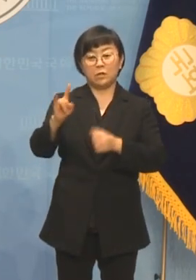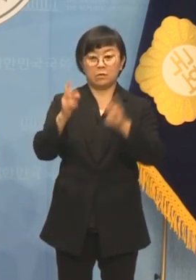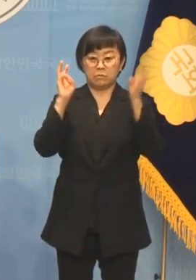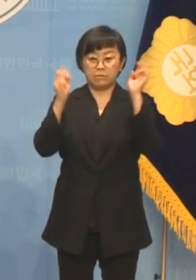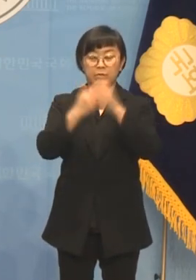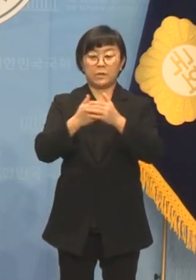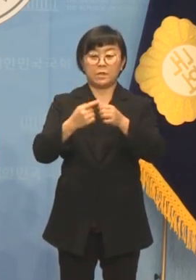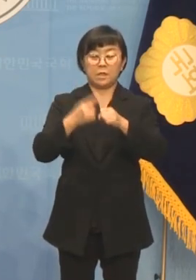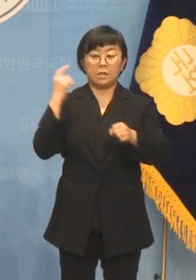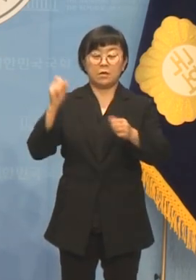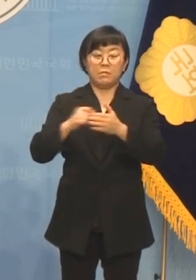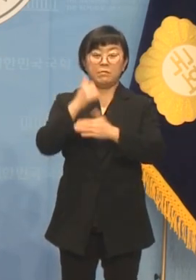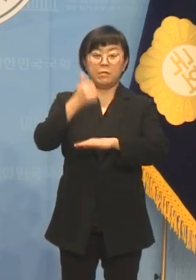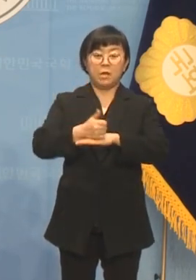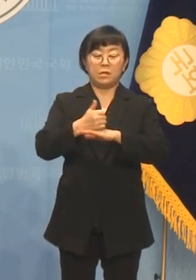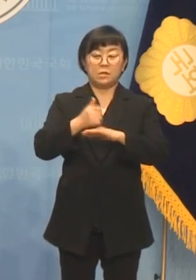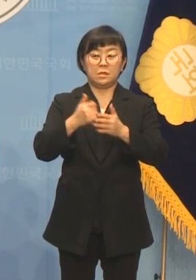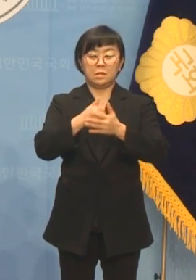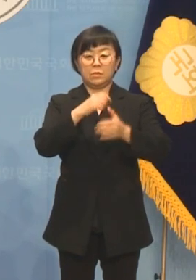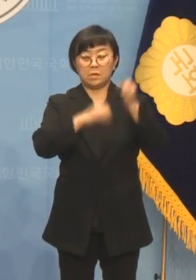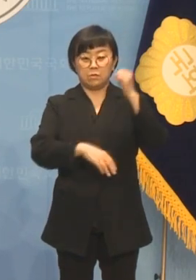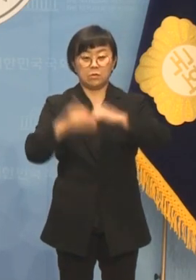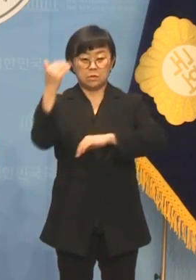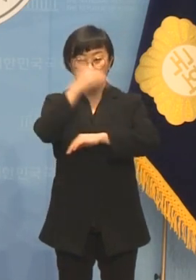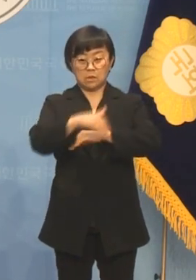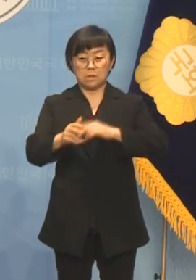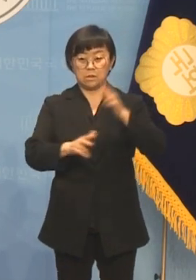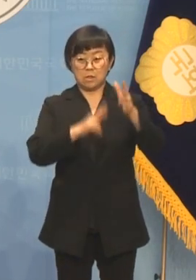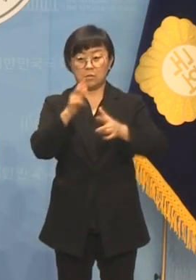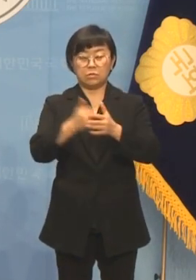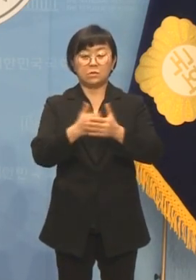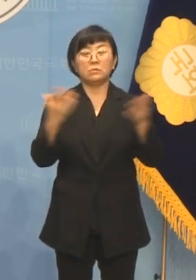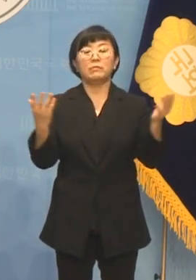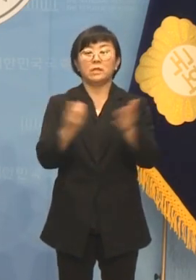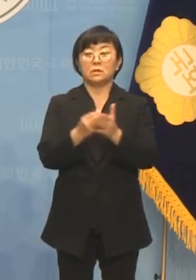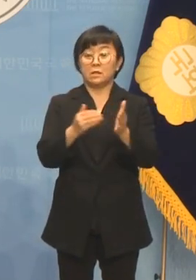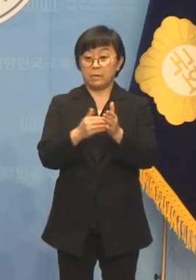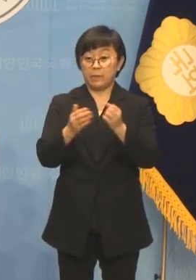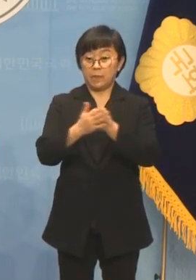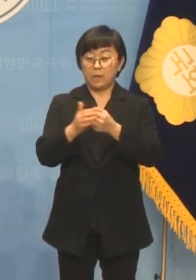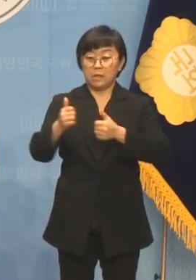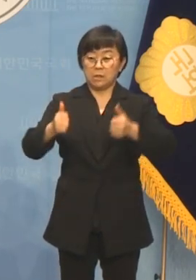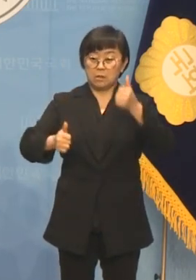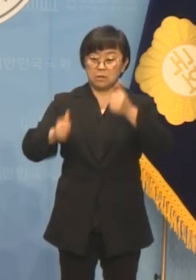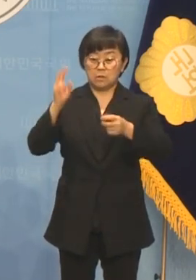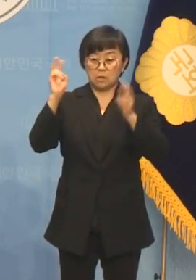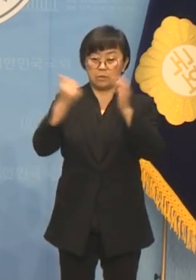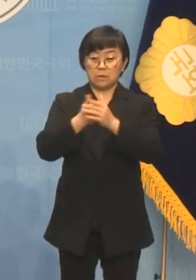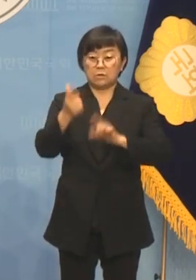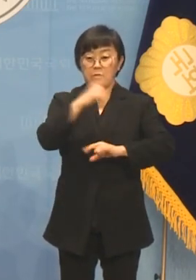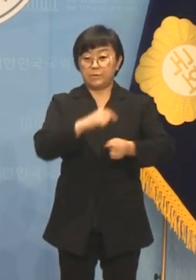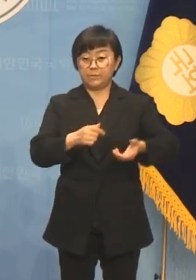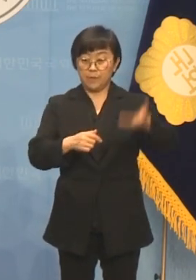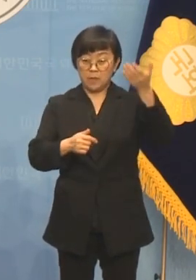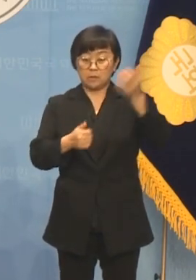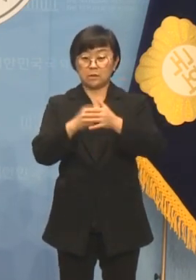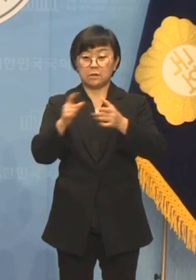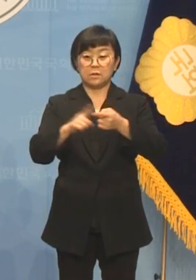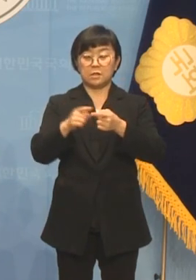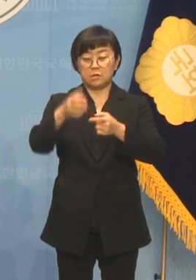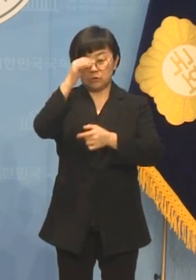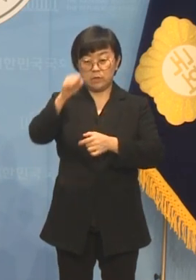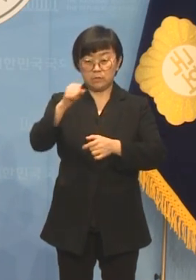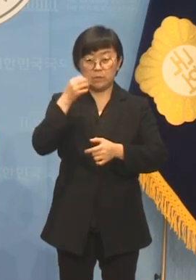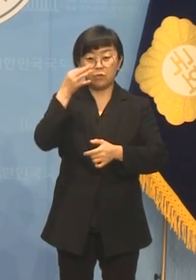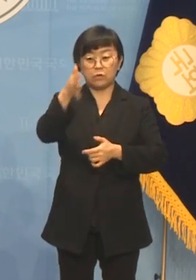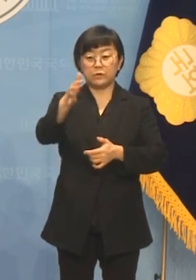지난해 말 이 사업의 기본 설계 작업을 훌륭히 마무리하며 경쟁업체보다 한 단계 높은 기술력을 자랑한